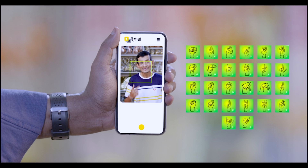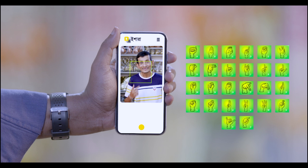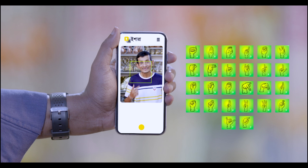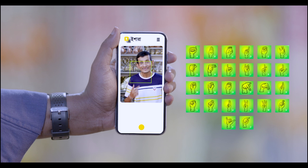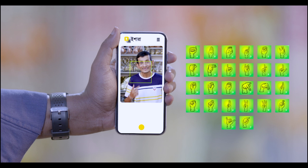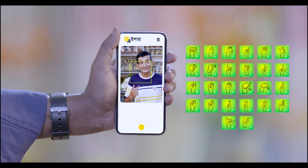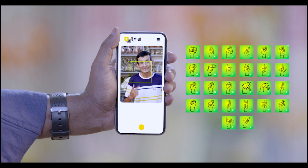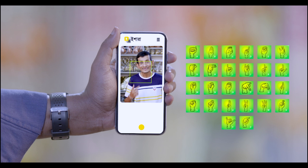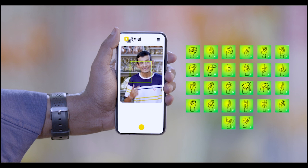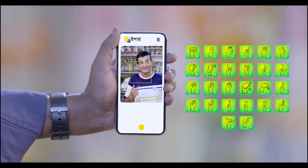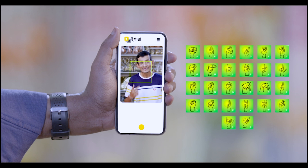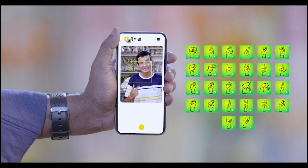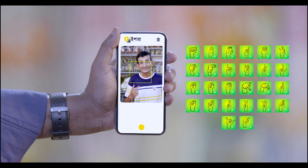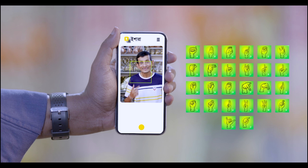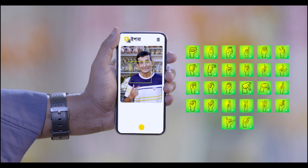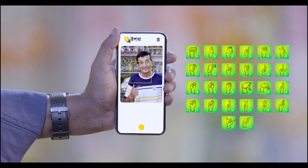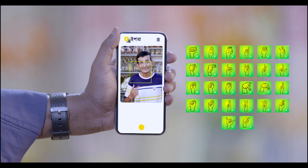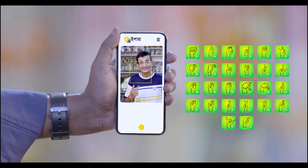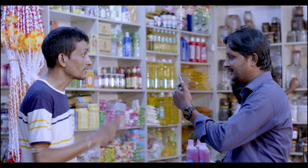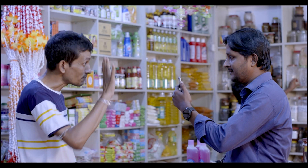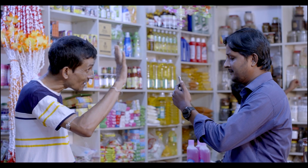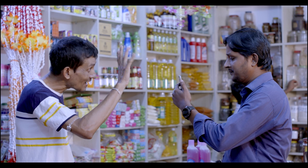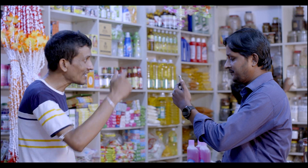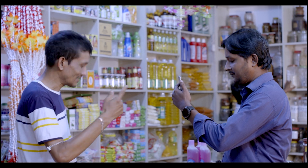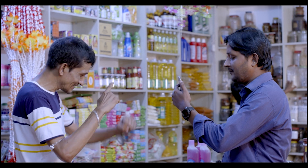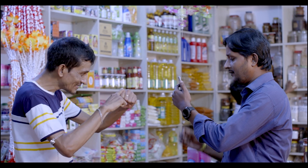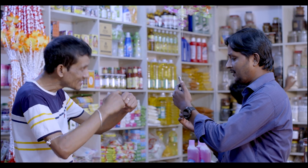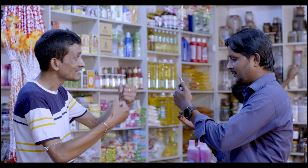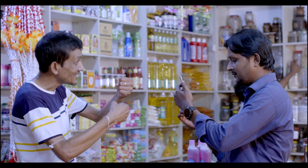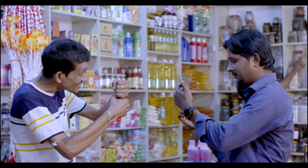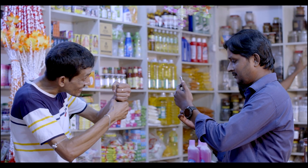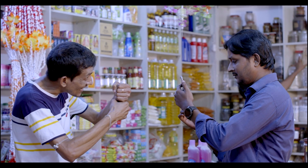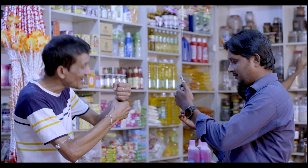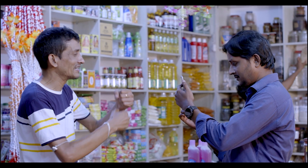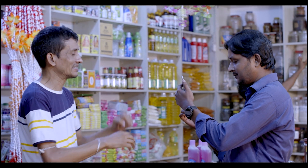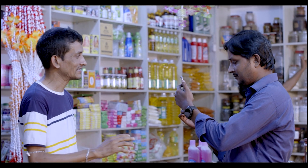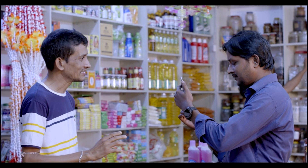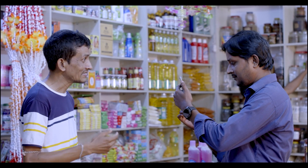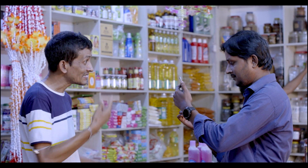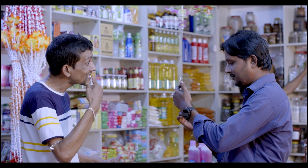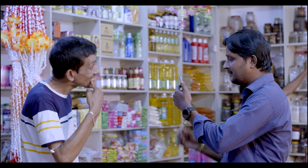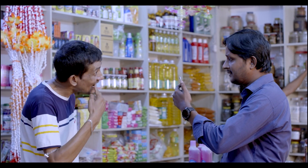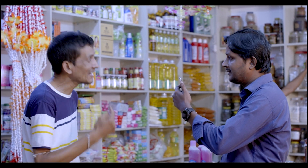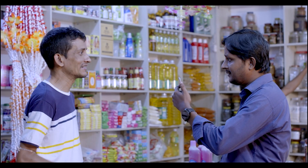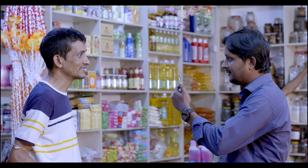ইউনিকোড টেক্সটে রূপান্তর করবে। ফলে দূর হবে বিশেষ চাহিদাসম্পন্ন ব্যক্তির প্রাথমিক